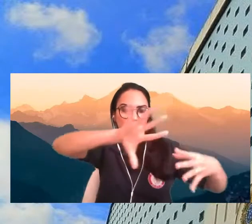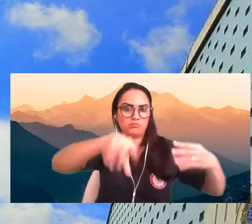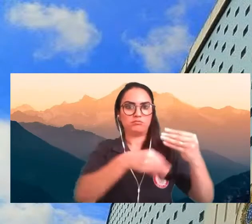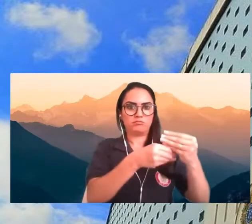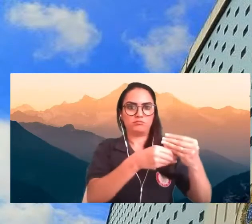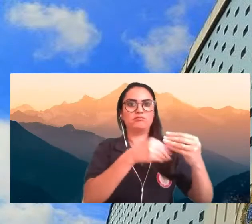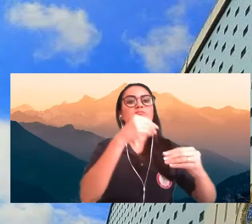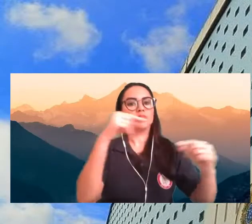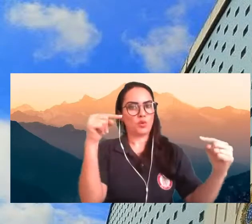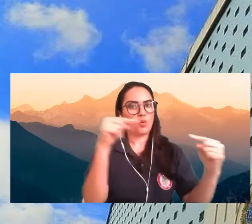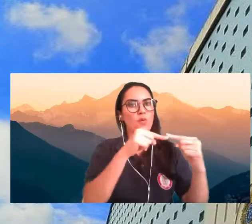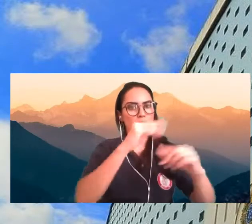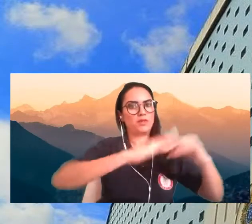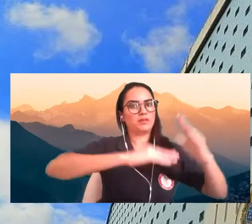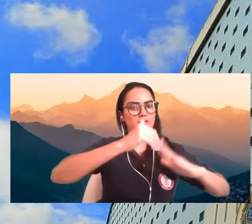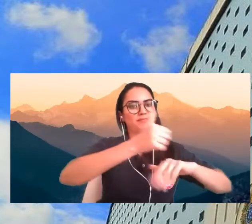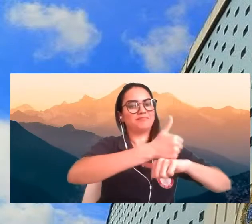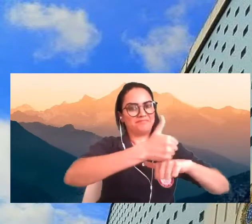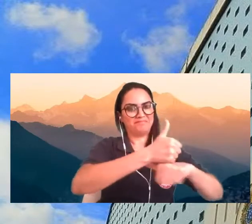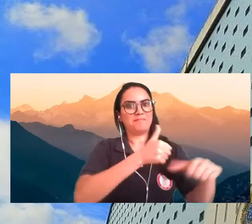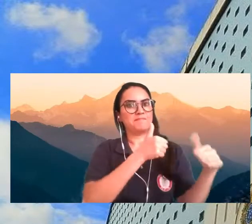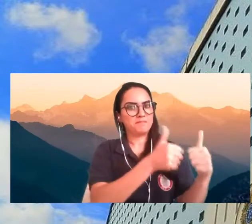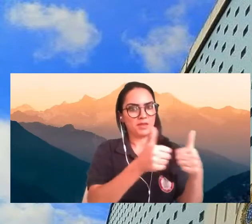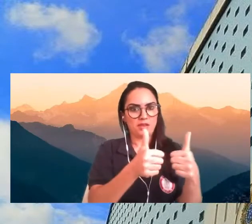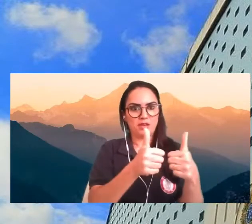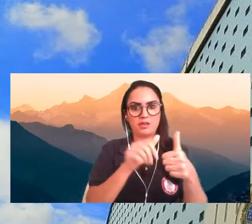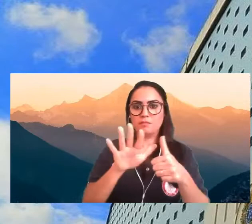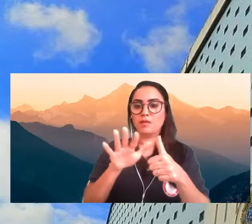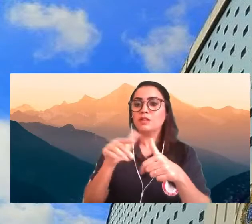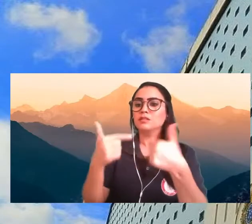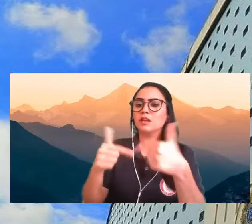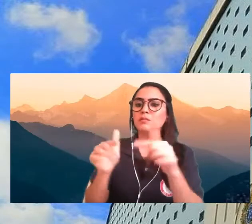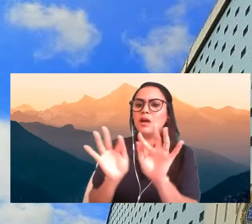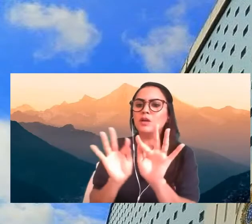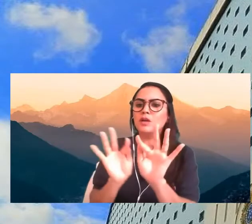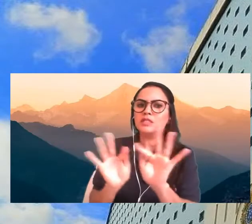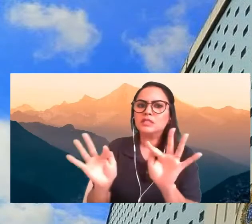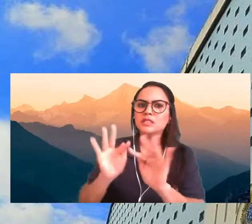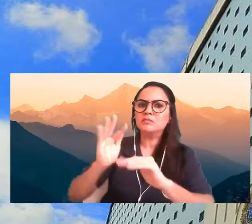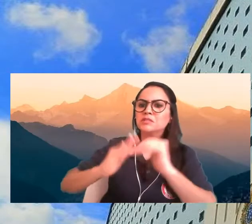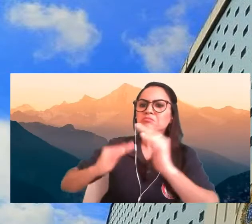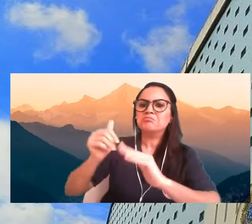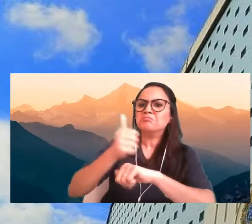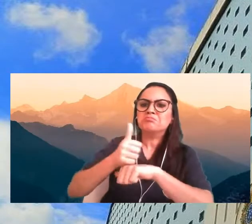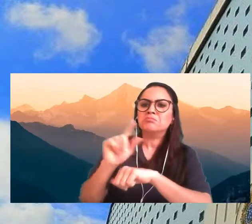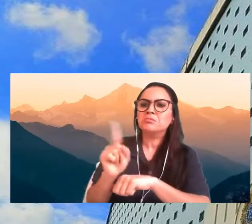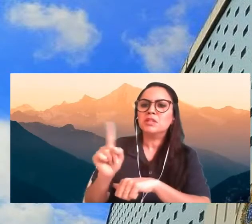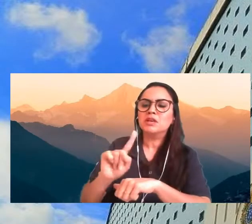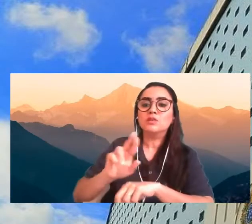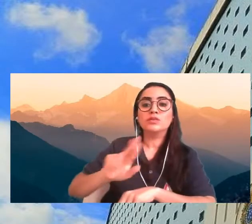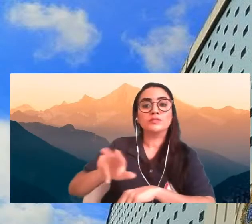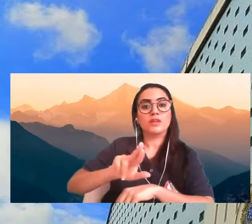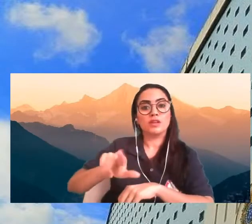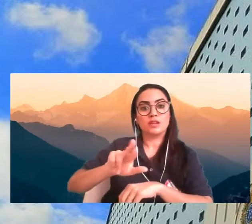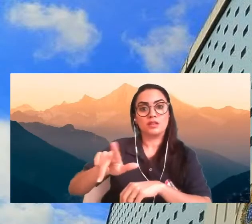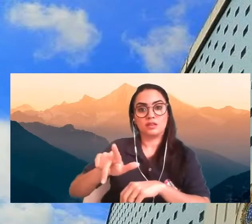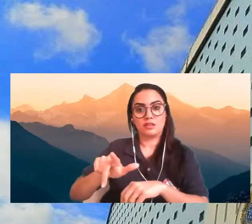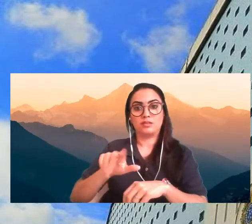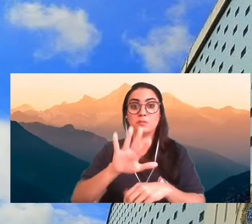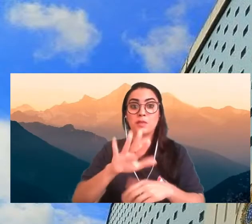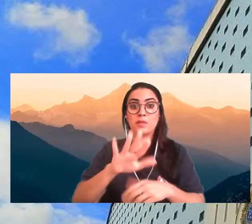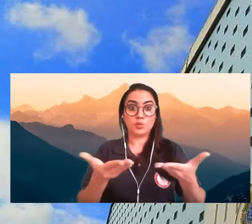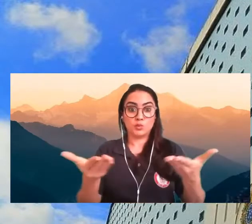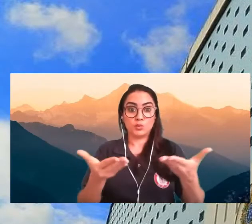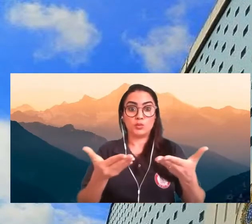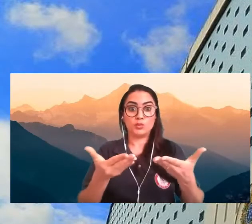qualificado é trabalho simples, de uma ou mais ações práticas. O mercado de trabalho hoje, com alto desenvolvimento científico e